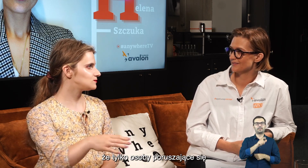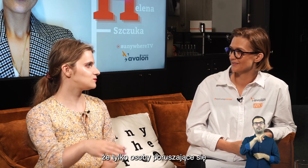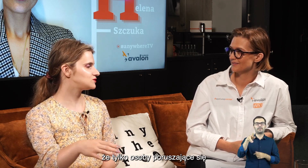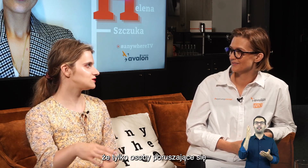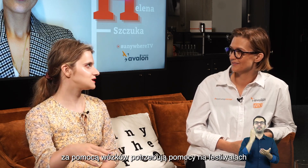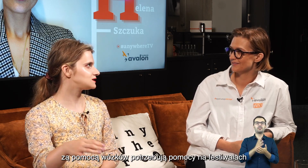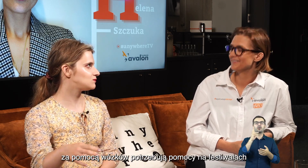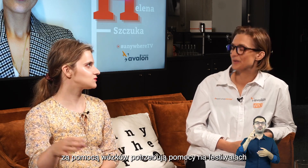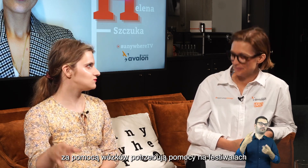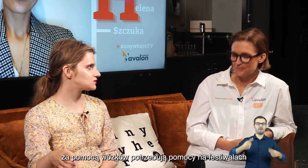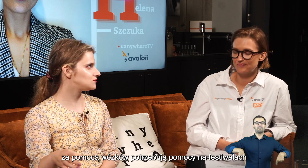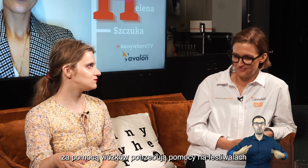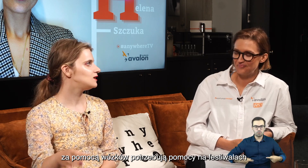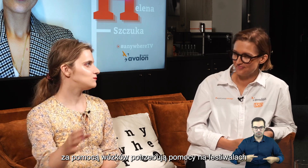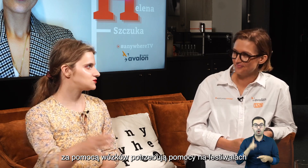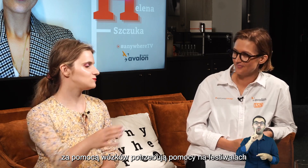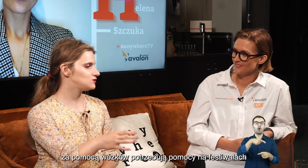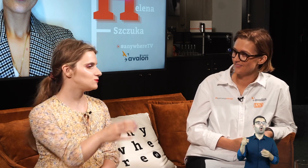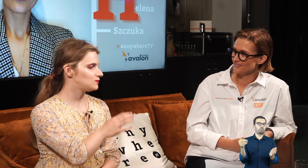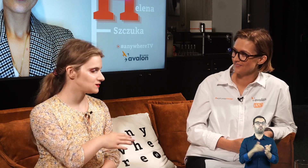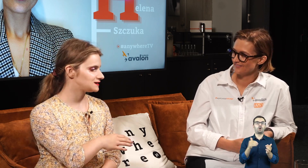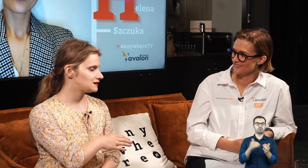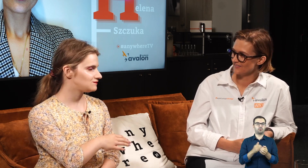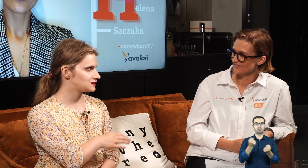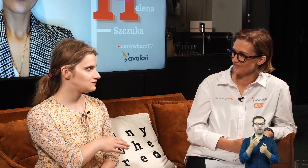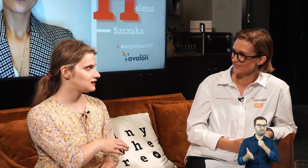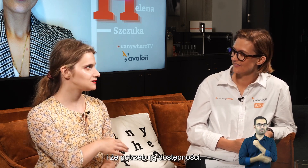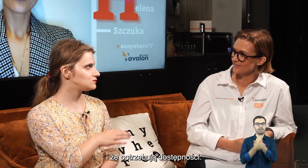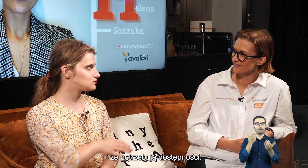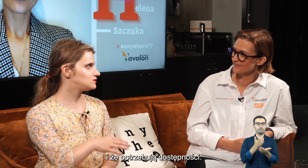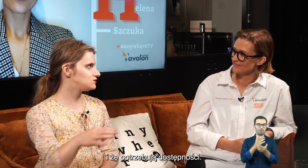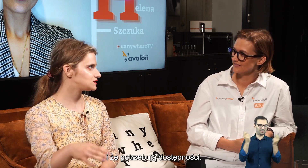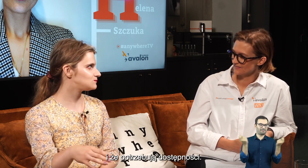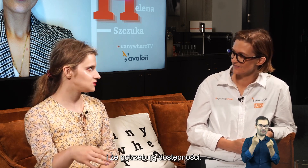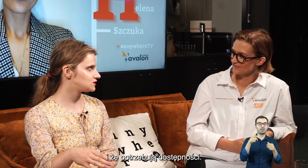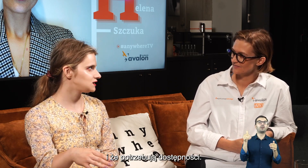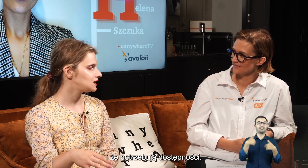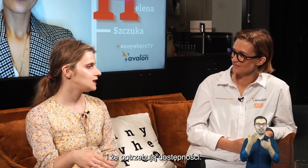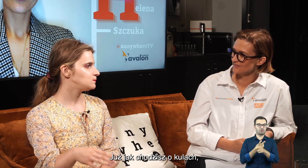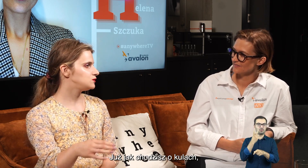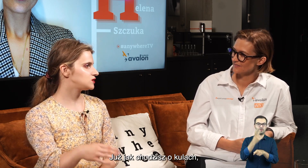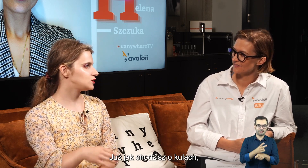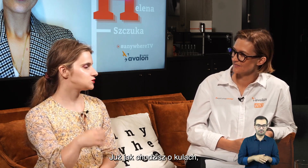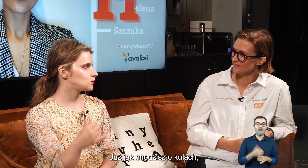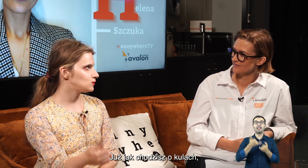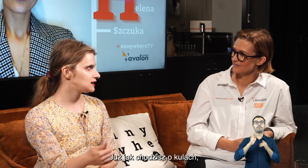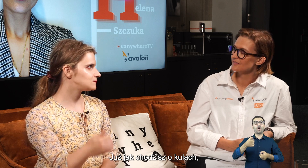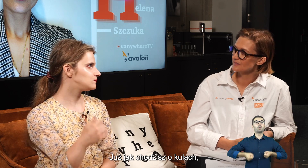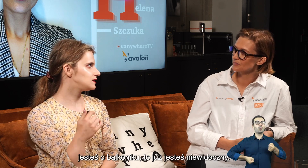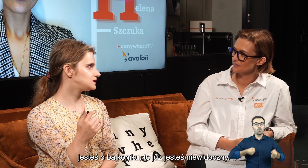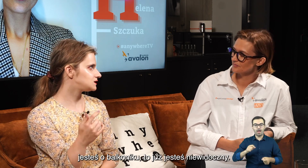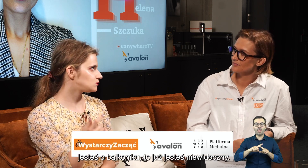tylko osoby poruszające się za pomocą wózków potrzebują pomocy na festiwalach i potrzebują tej dostępności. Już jak chodzisz o